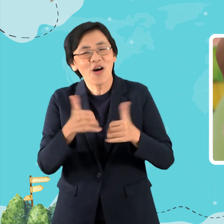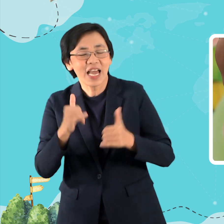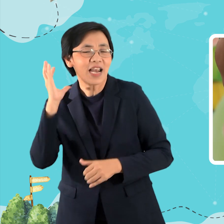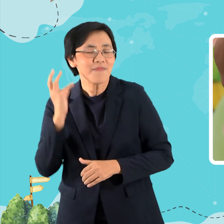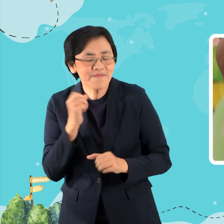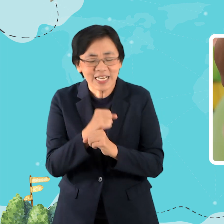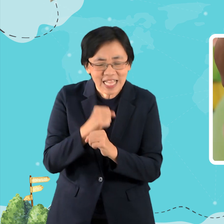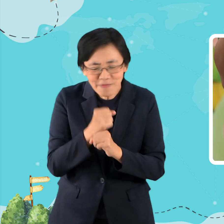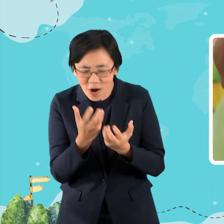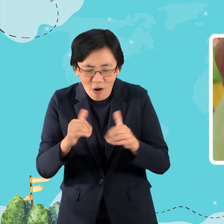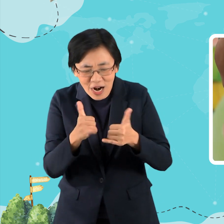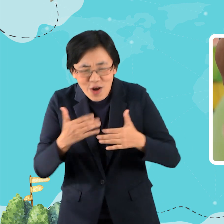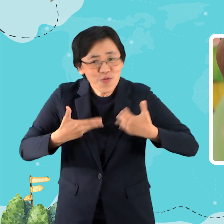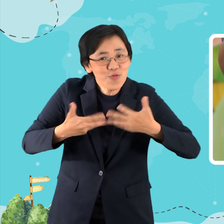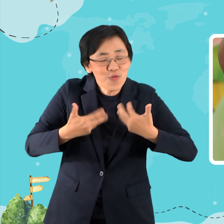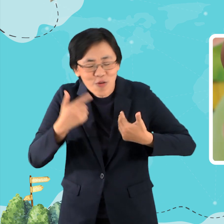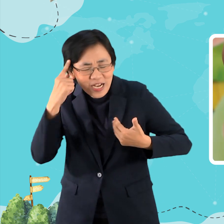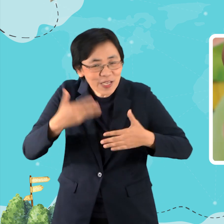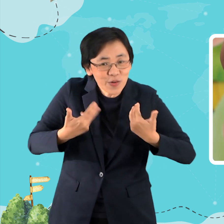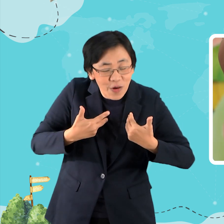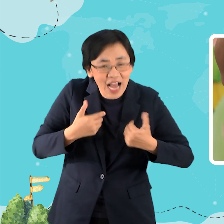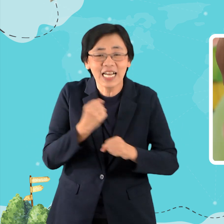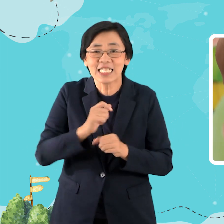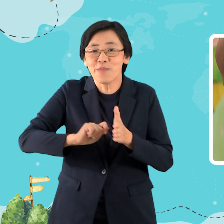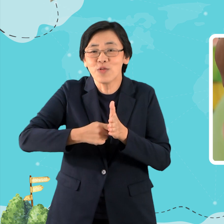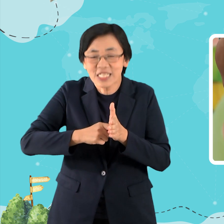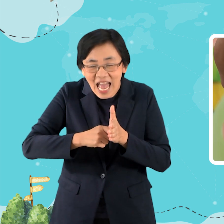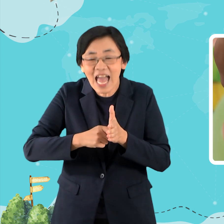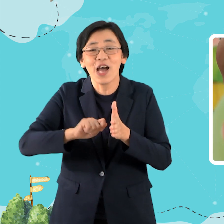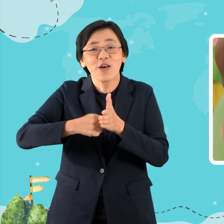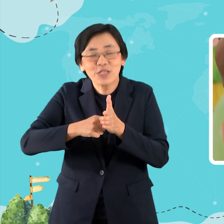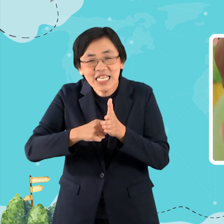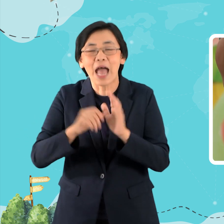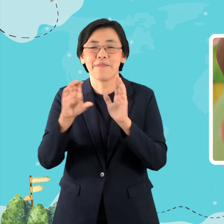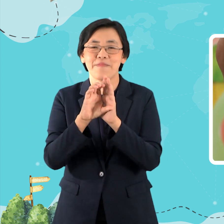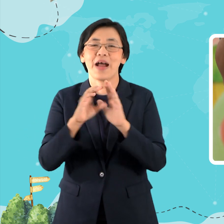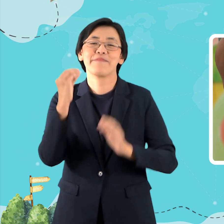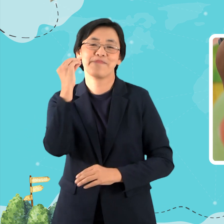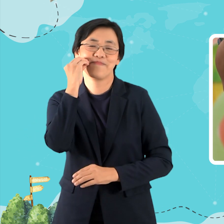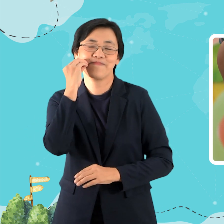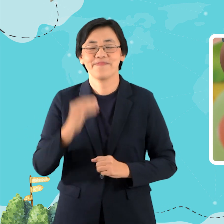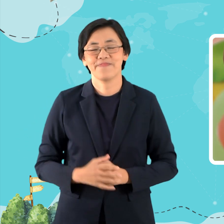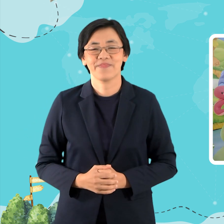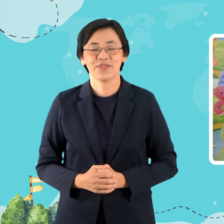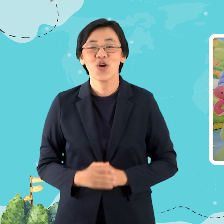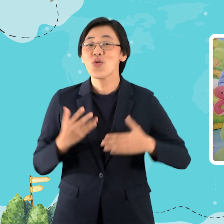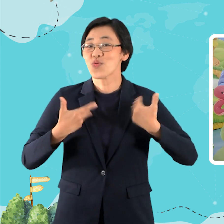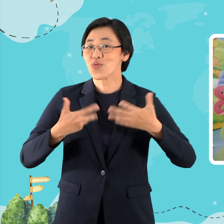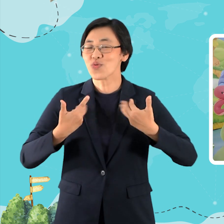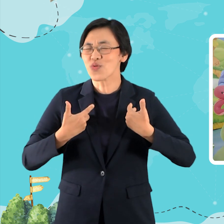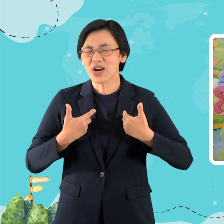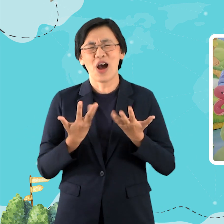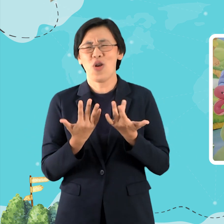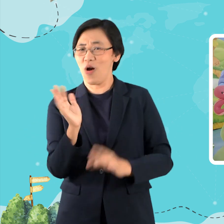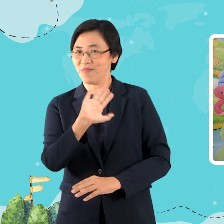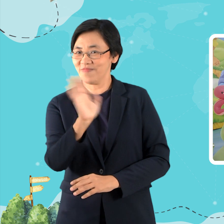ในช่วงสนุกคิดตัดติดของเล่นเลยนะจ๊ะวันนี้ทำพวงกุญแจรูปด้านกันเลยทีเดียวเชียว อุ้ยถ้าส